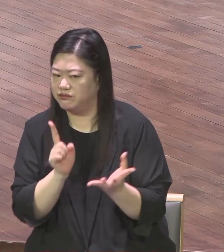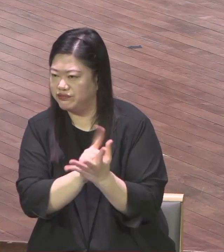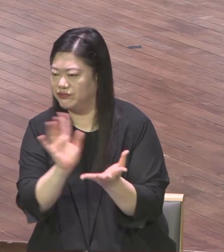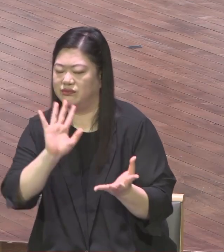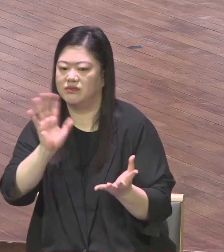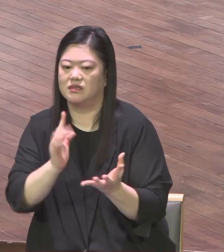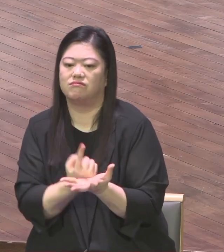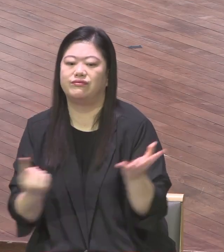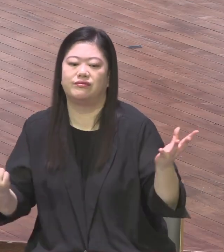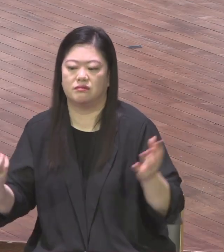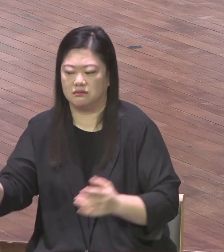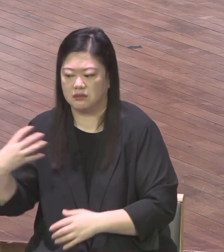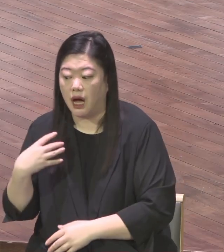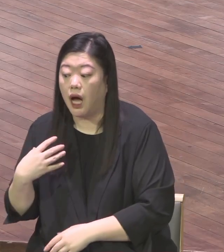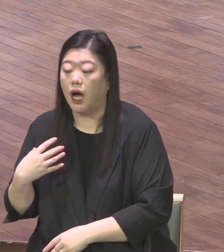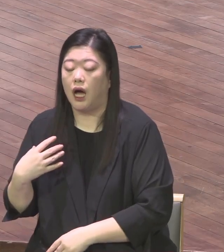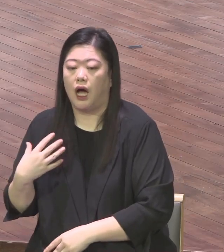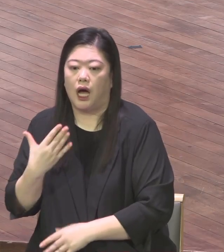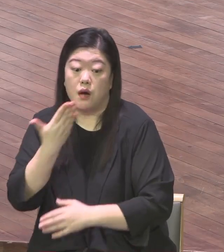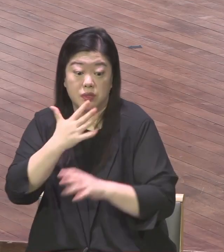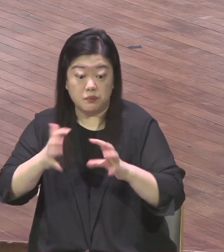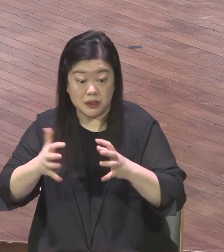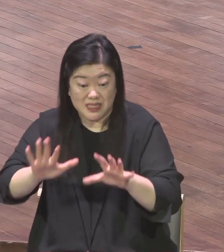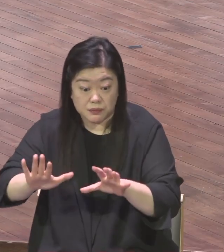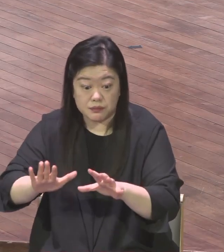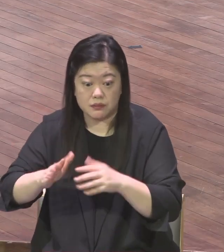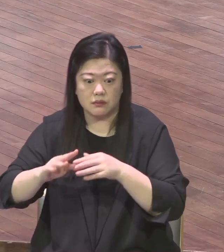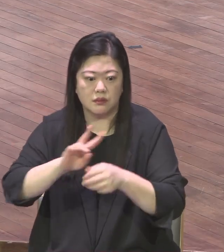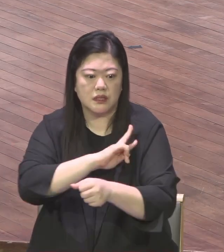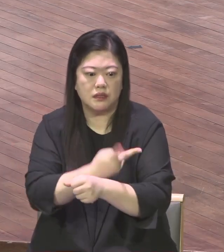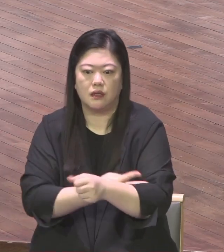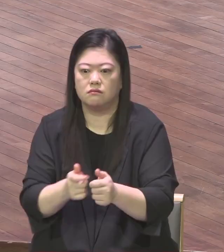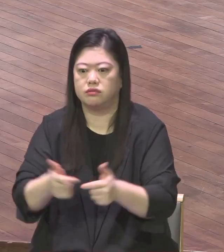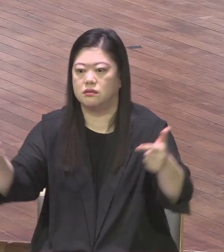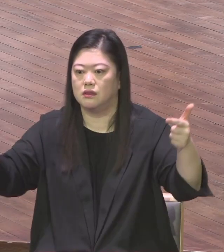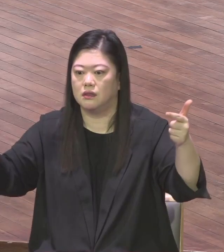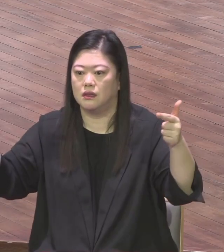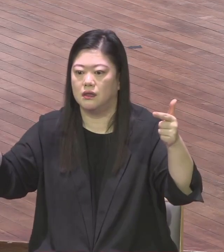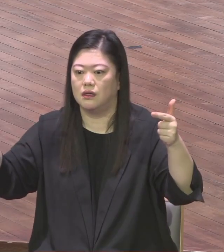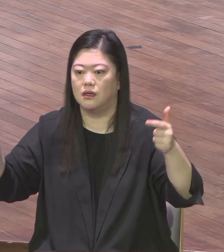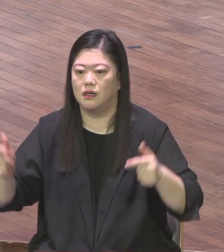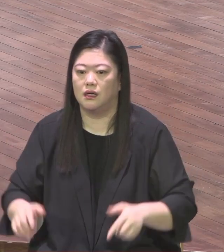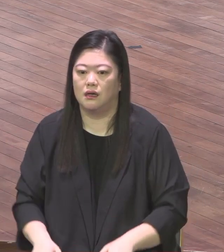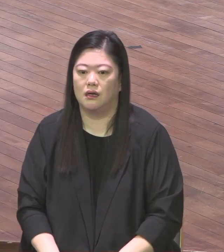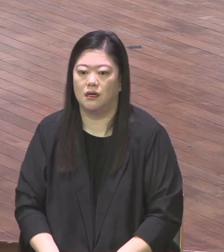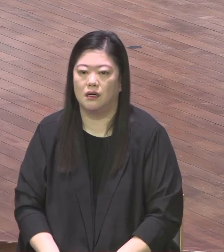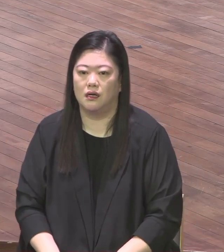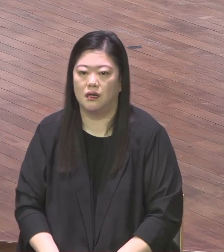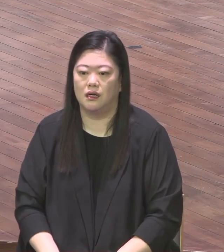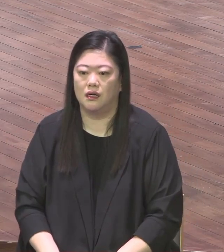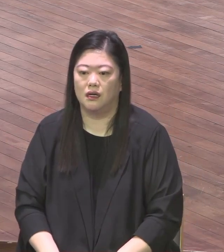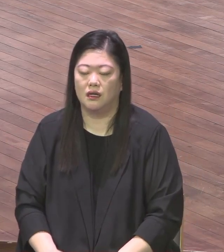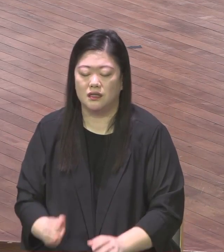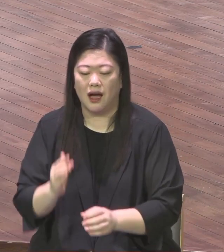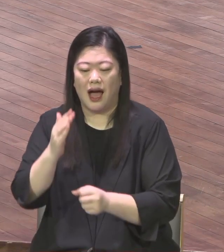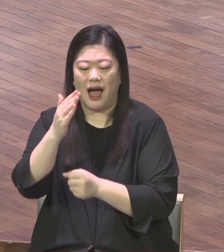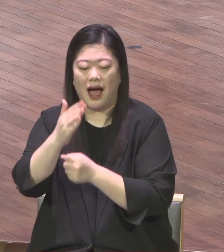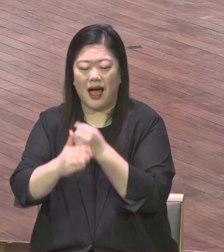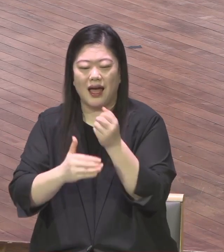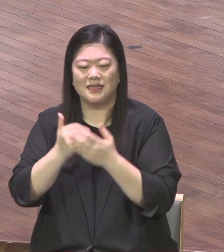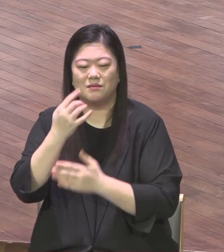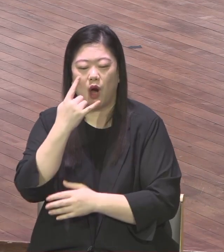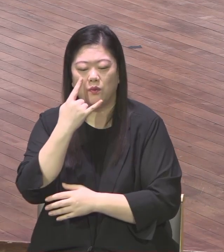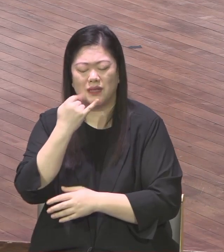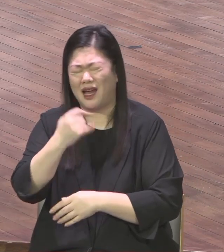이제 영적으로 무장해 대신 겁이 나는 거죠. 피하는 거죠. 그럼 만나면 에이 쌍도둑놈아